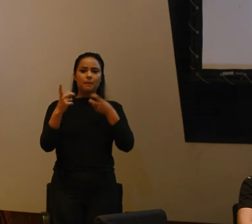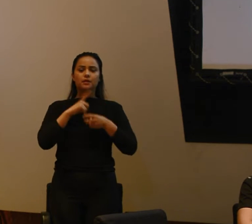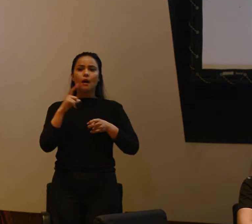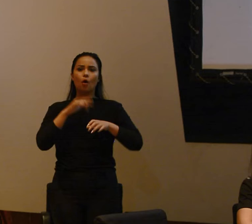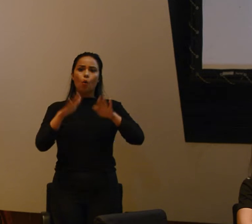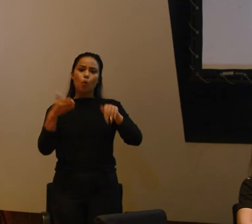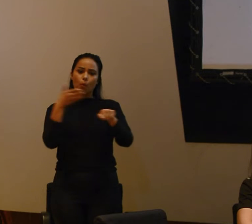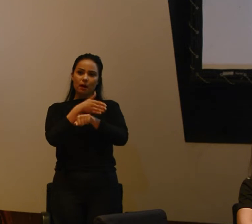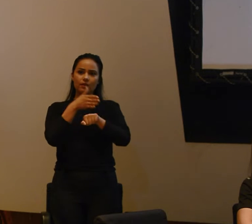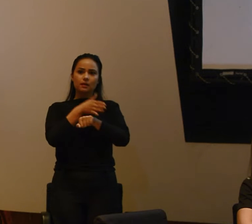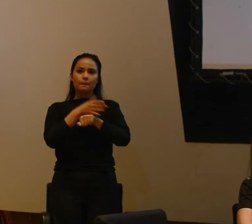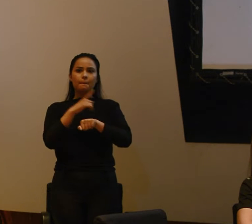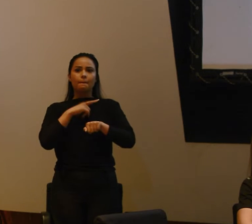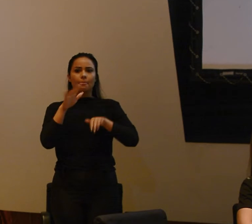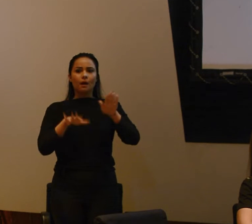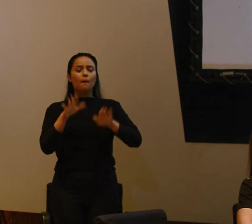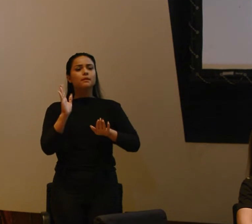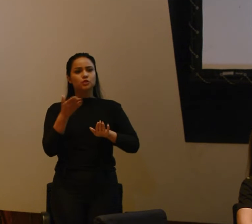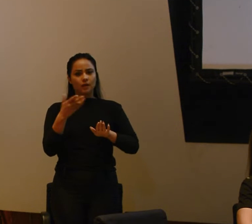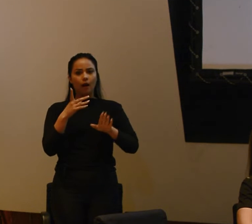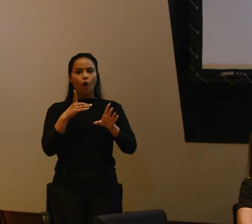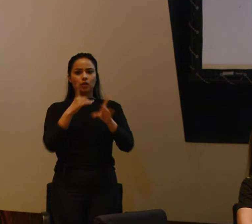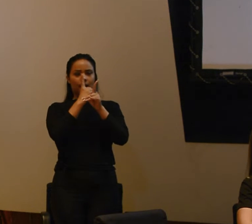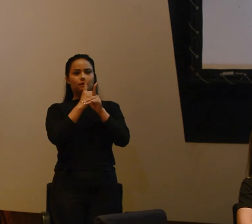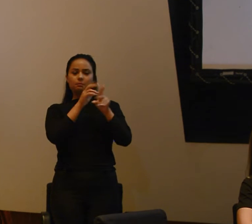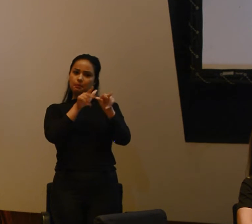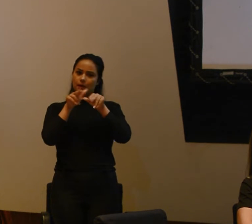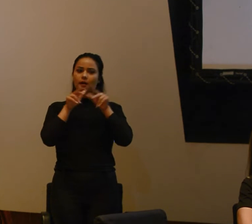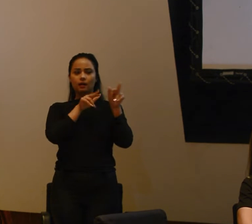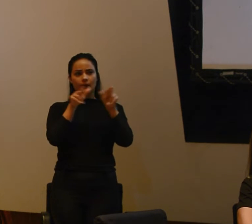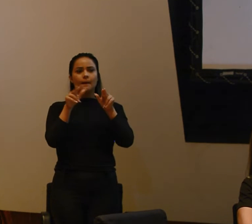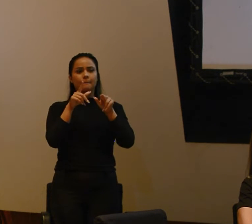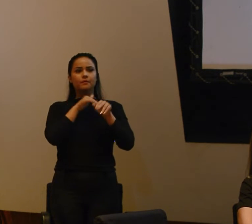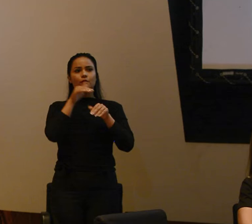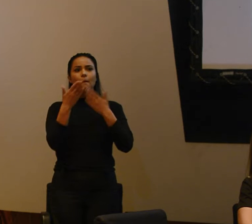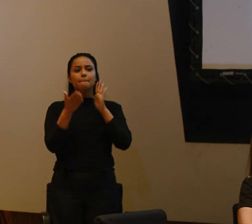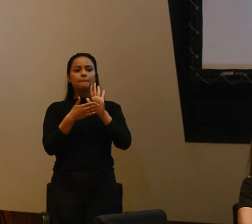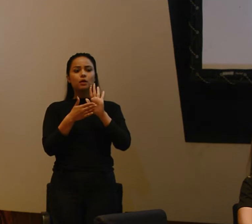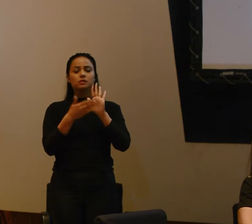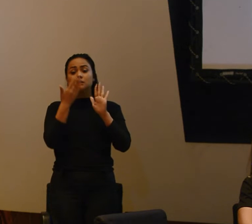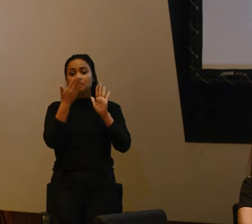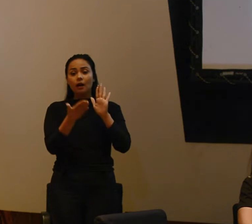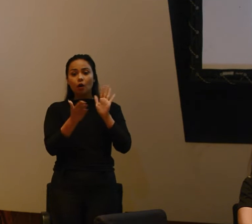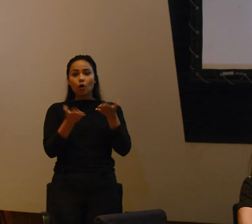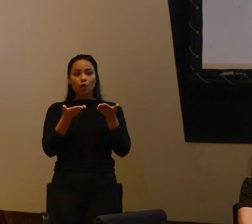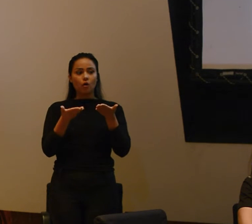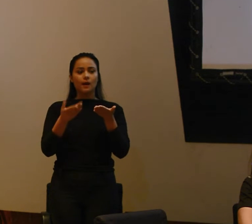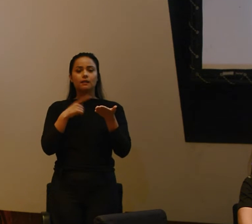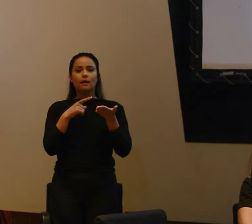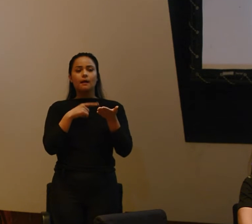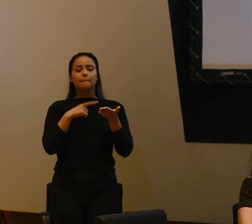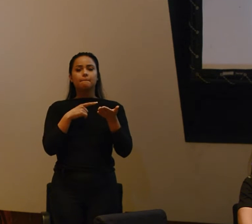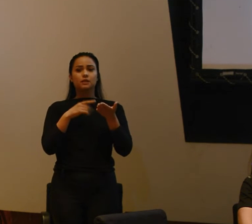algumas manifestações, ele tem alguns achados semelhantes ao que foi mostrado agora, em questão das alterações no